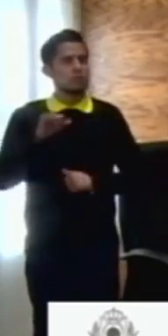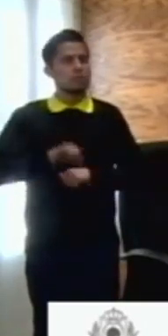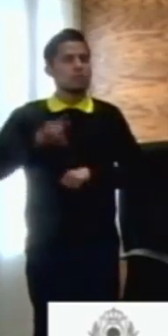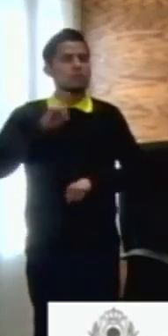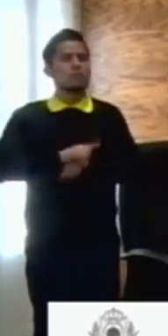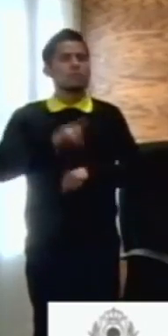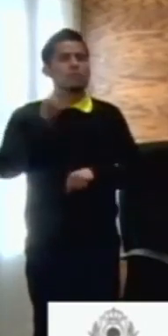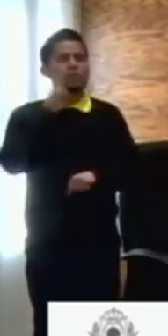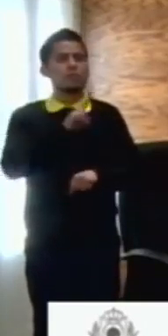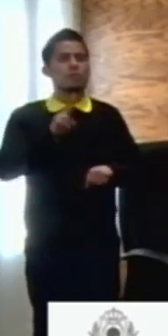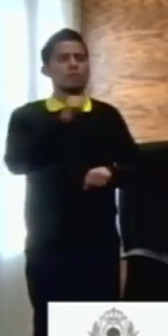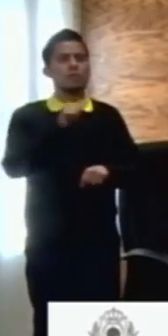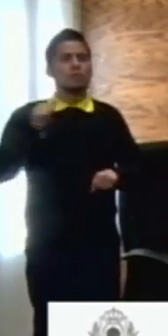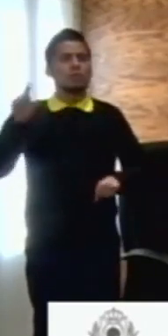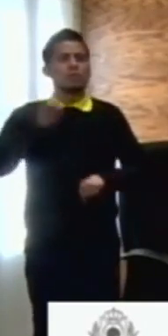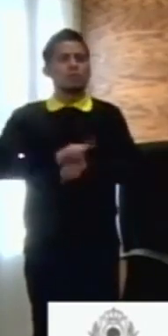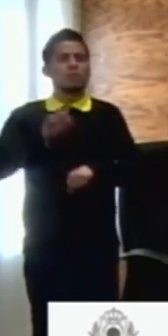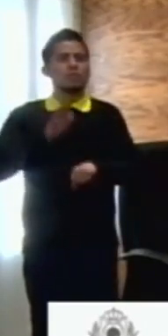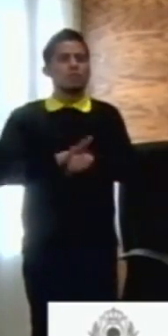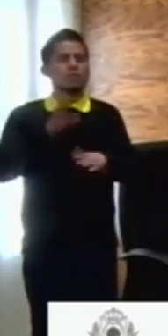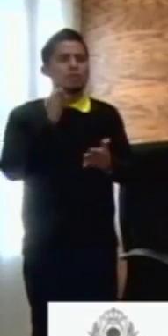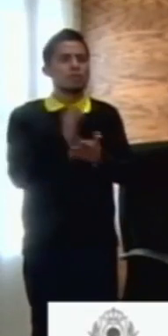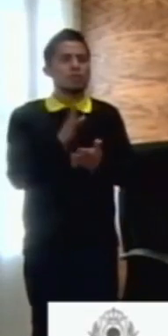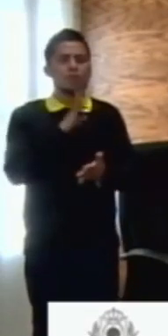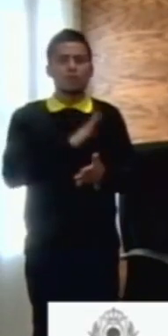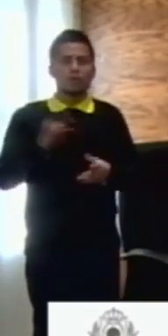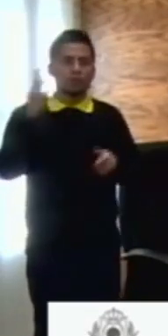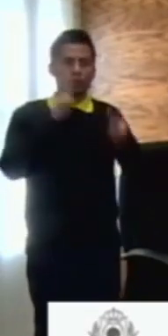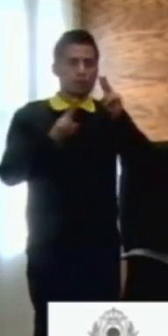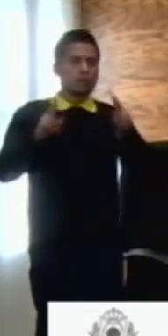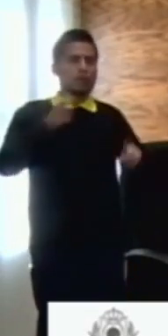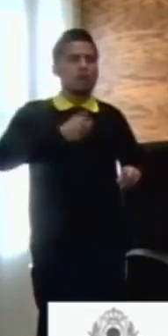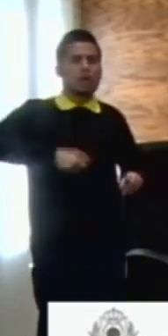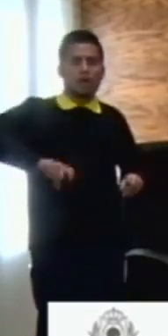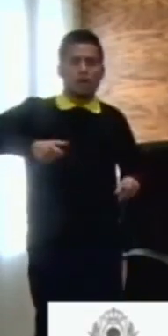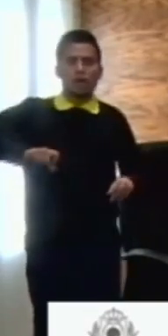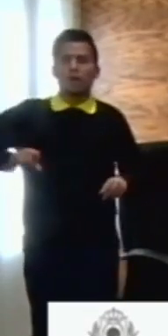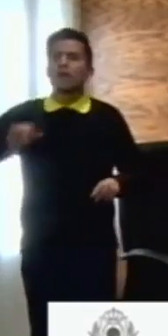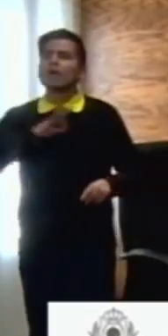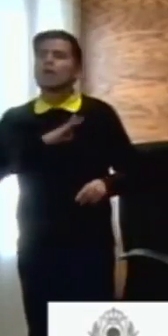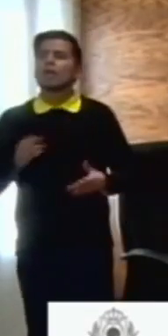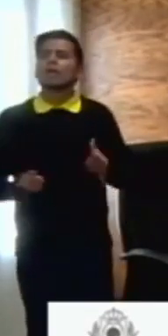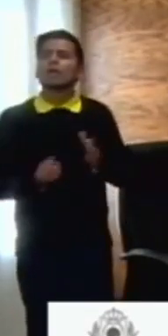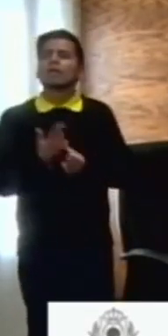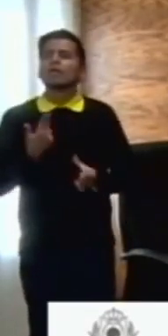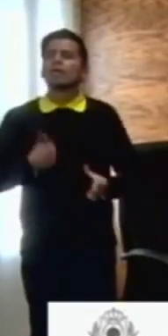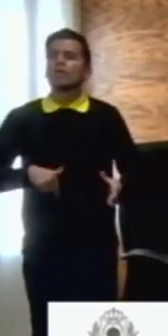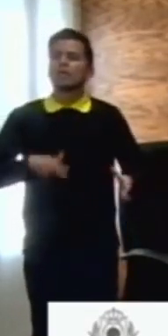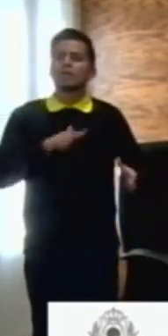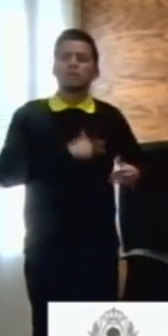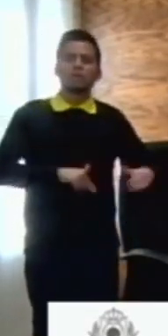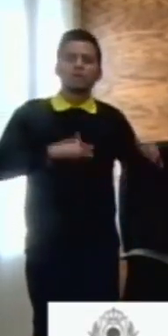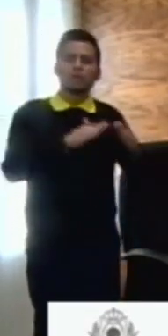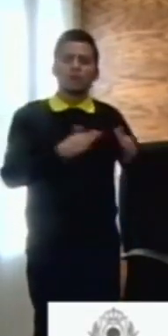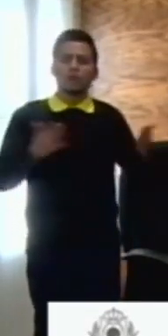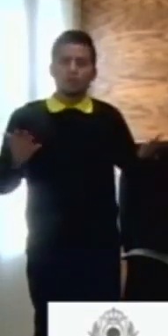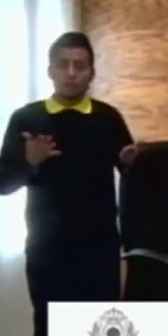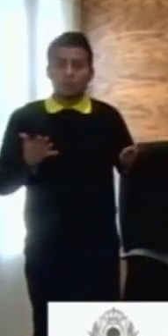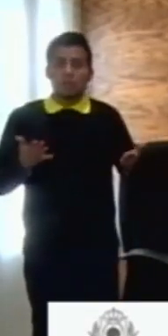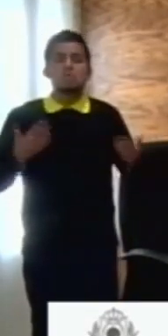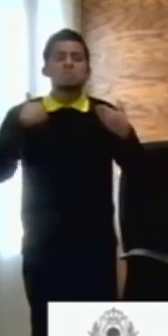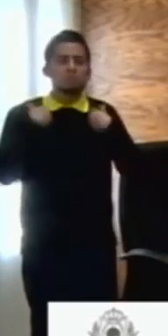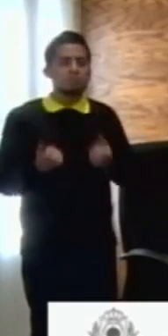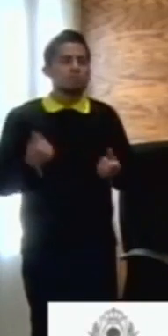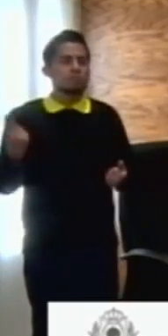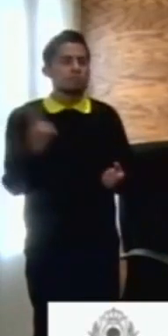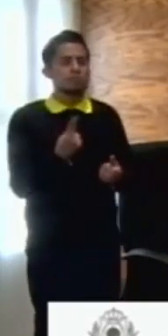valora cada día más el tan solo abrir el Grifo del agua y que esta pueda salir en nuestros hogares hagámonos conscientes Pues de